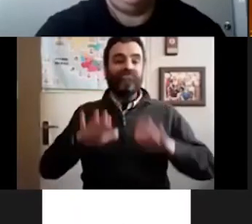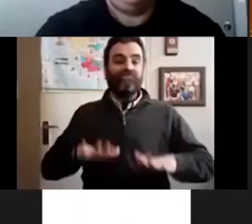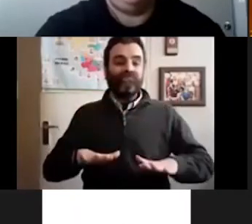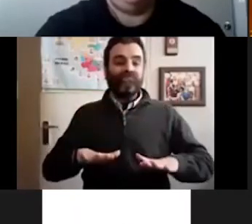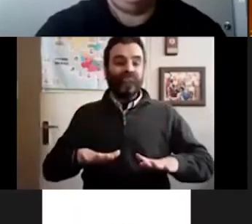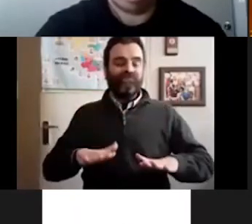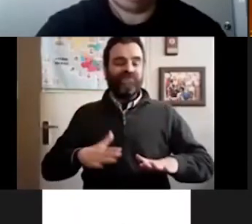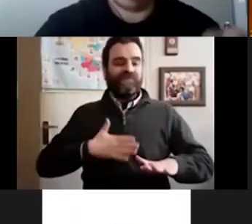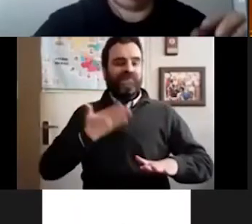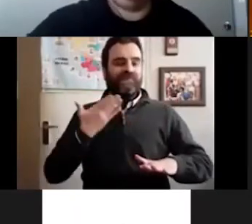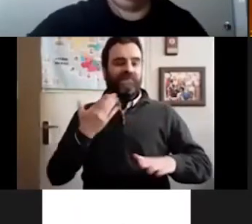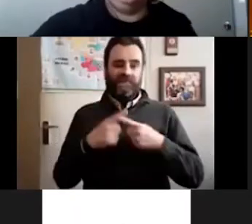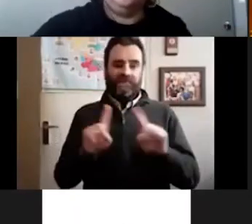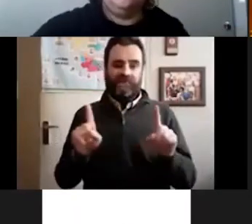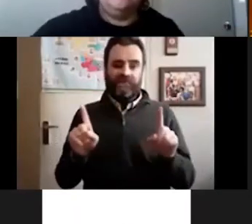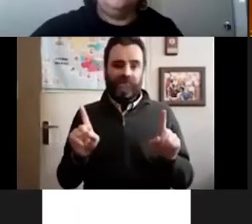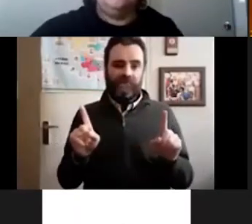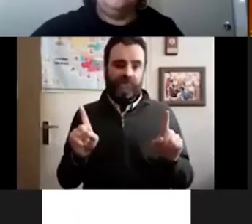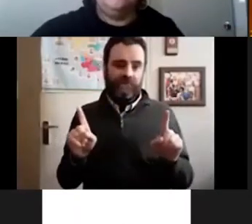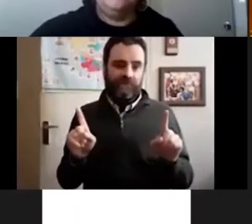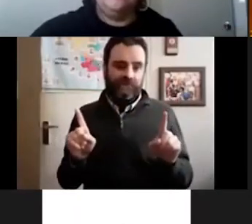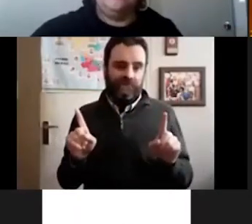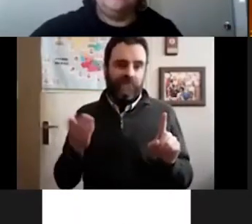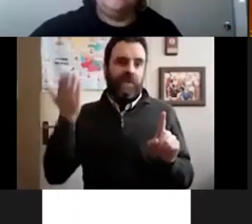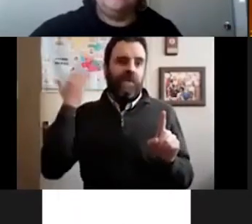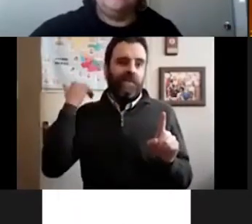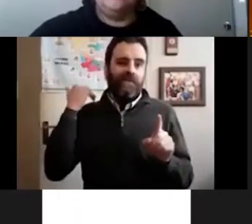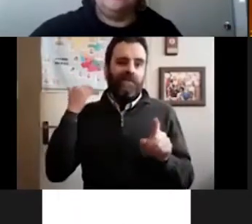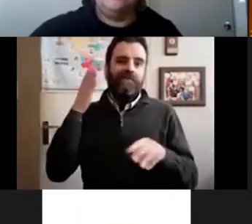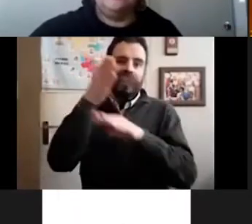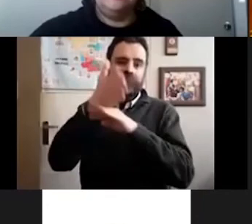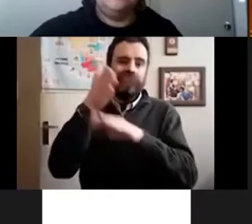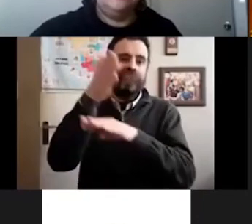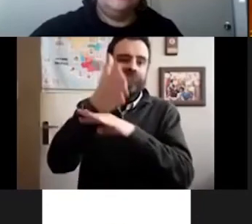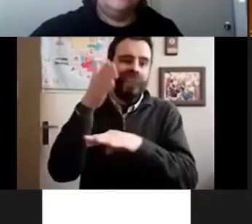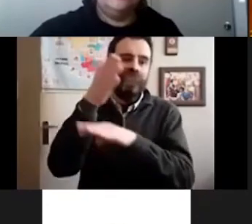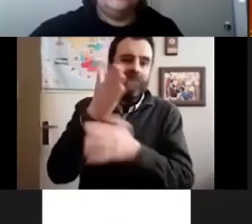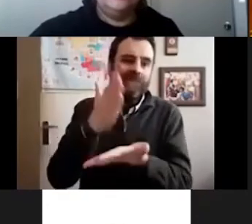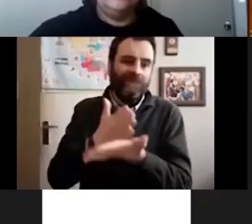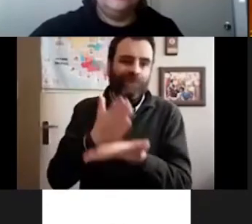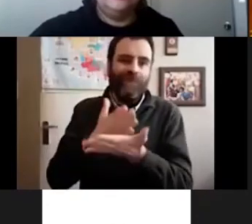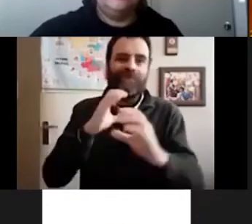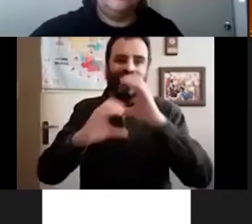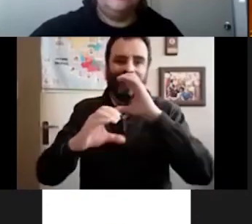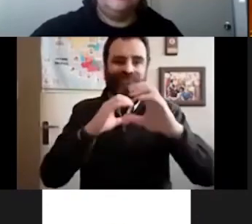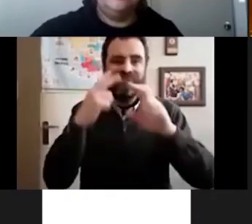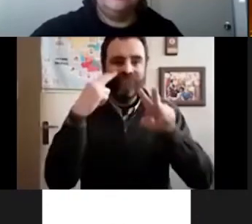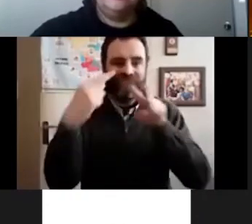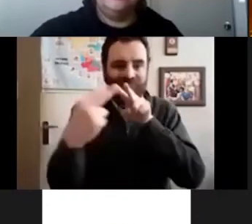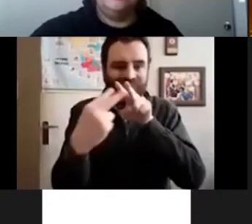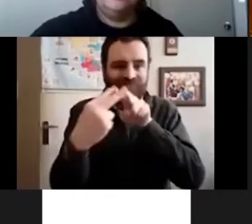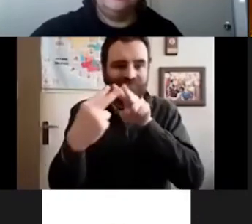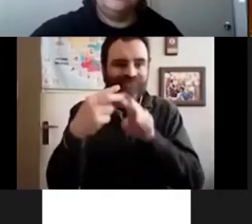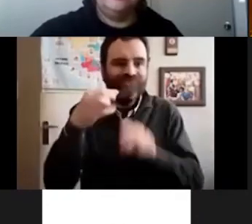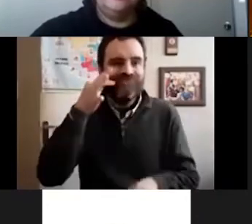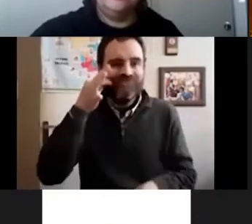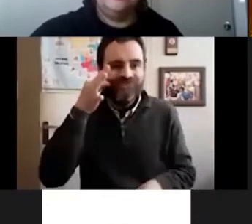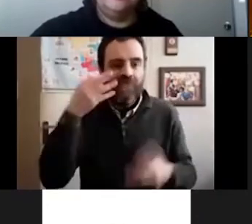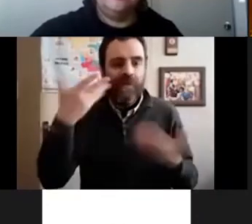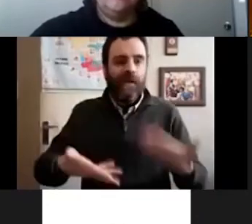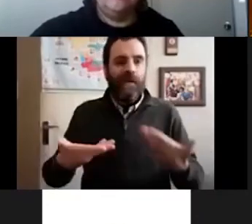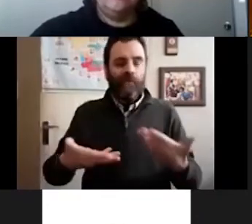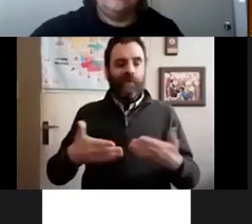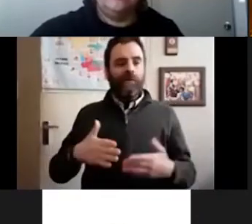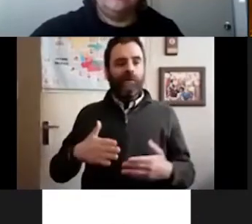Es distinto. Cuando estoy en la casa, me siento en la casa. Cuando estoy en la casa me siento distinto. Antes iba a la escuela, asistía,